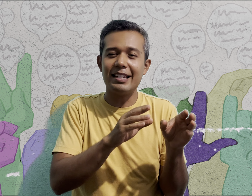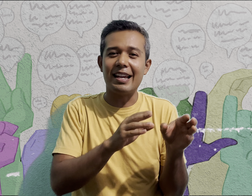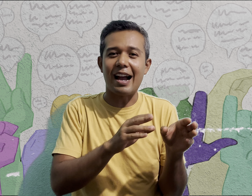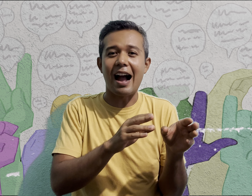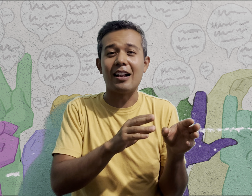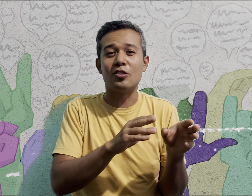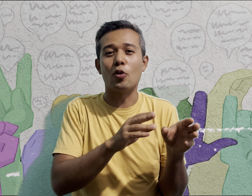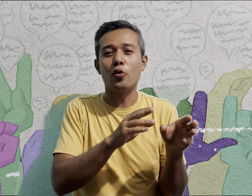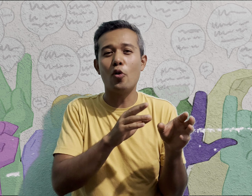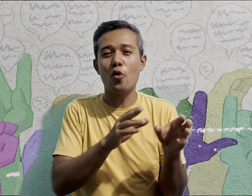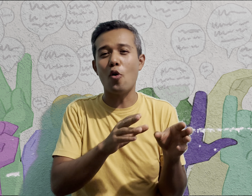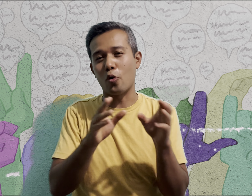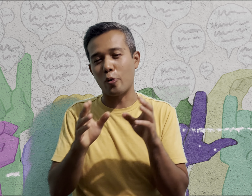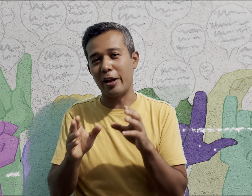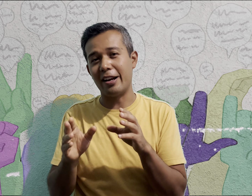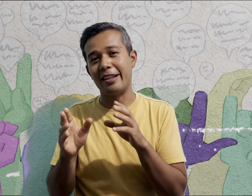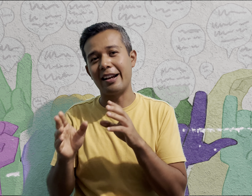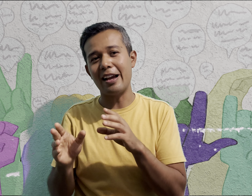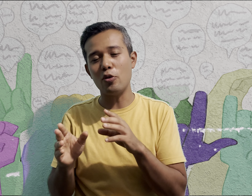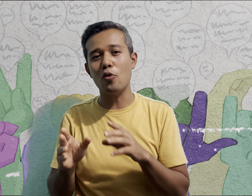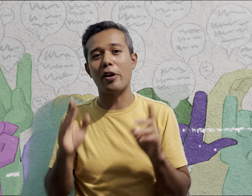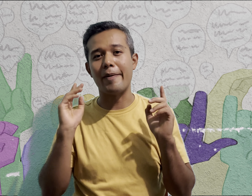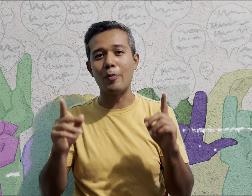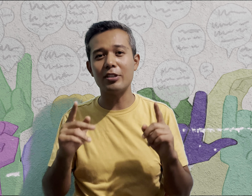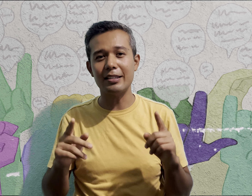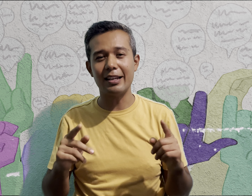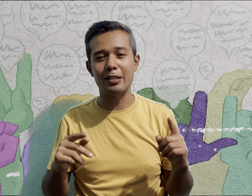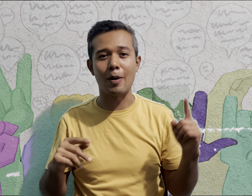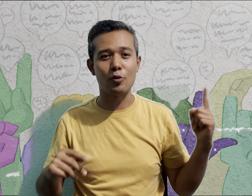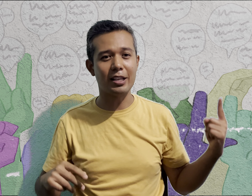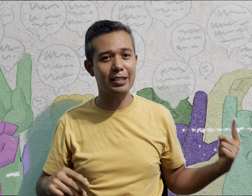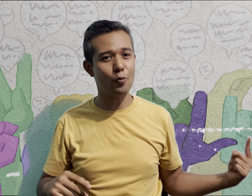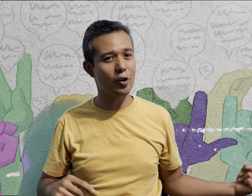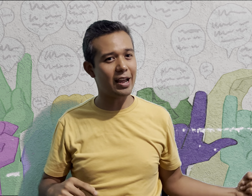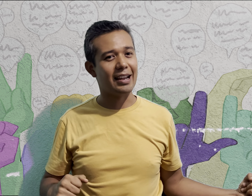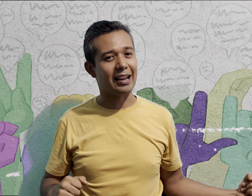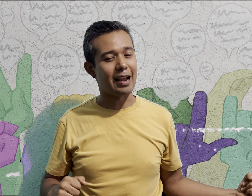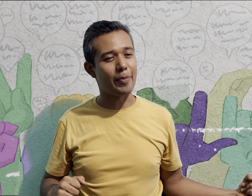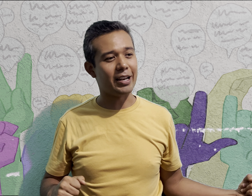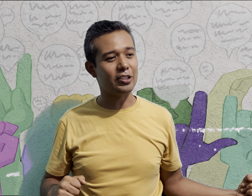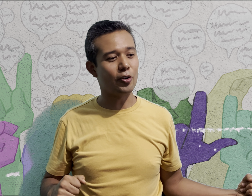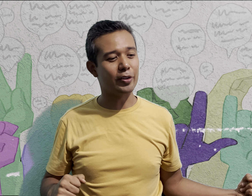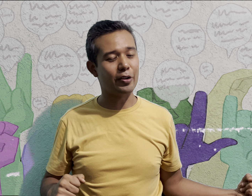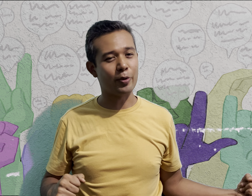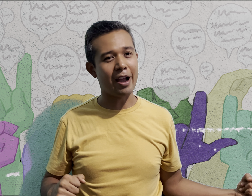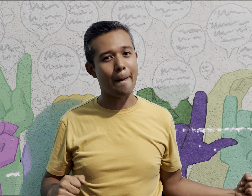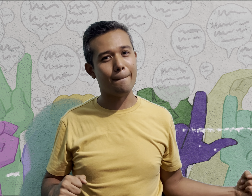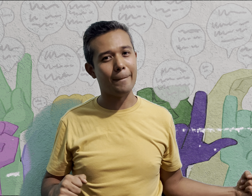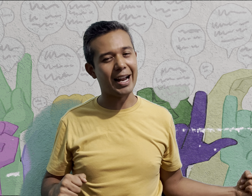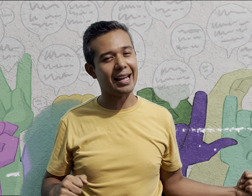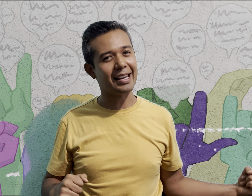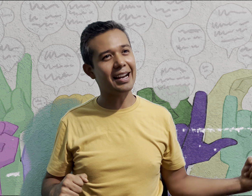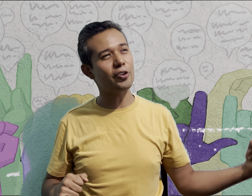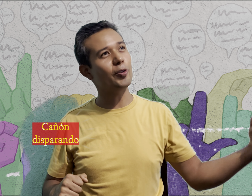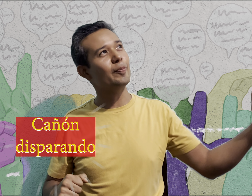dice al sonoro rugir del cañón. Lo que vamos a hacer es vamos a simular la aparición de una bala de cañón.